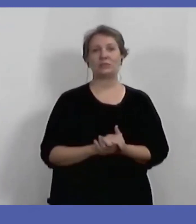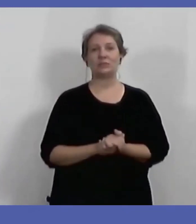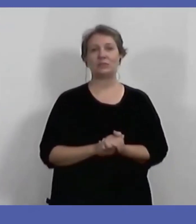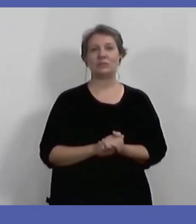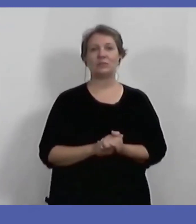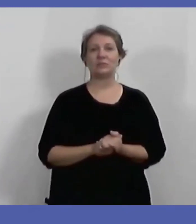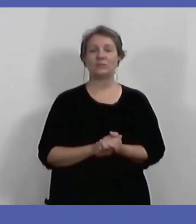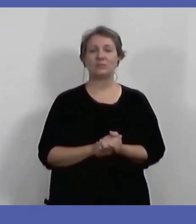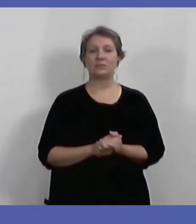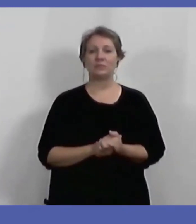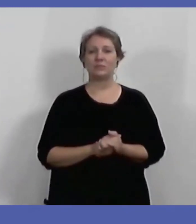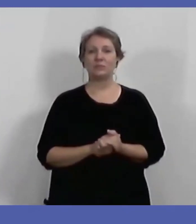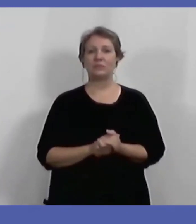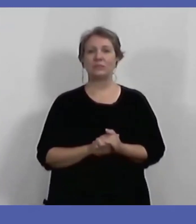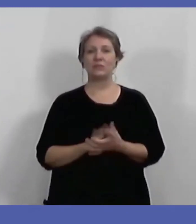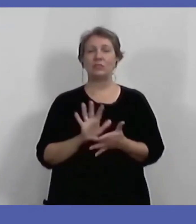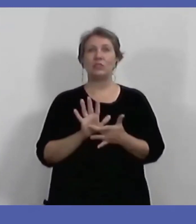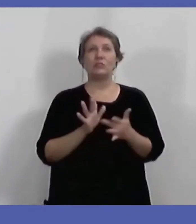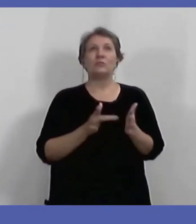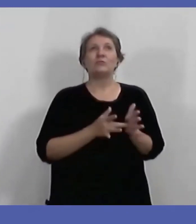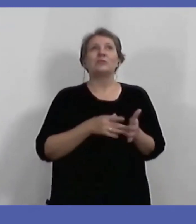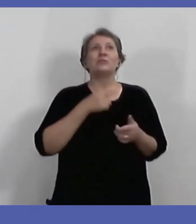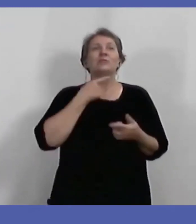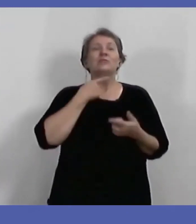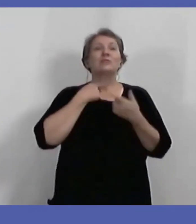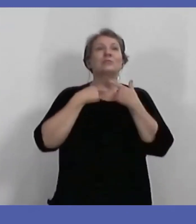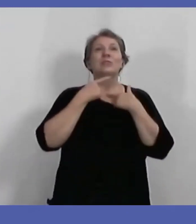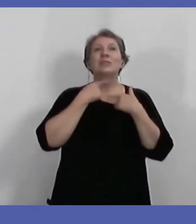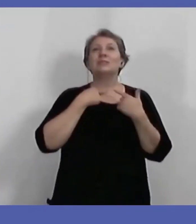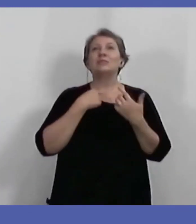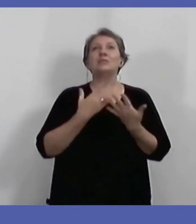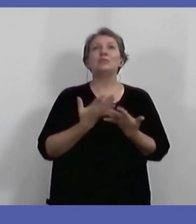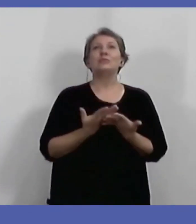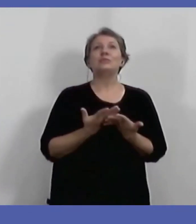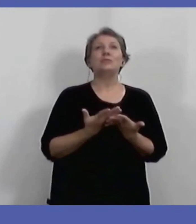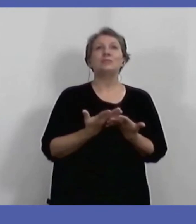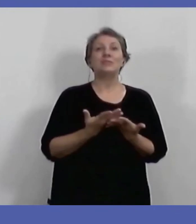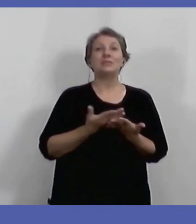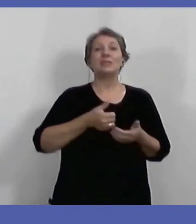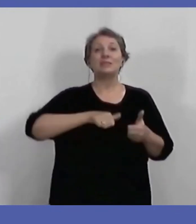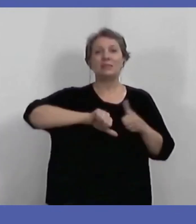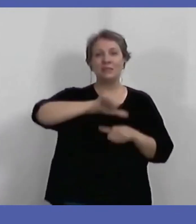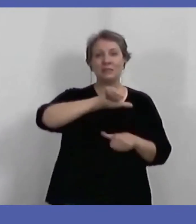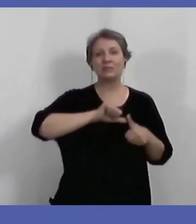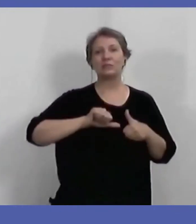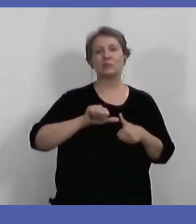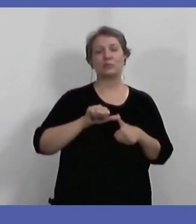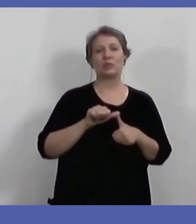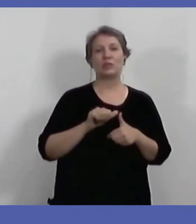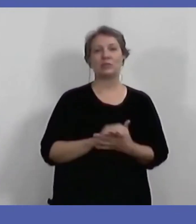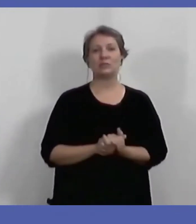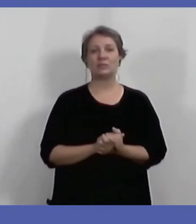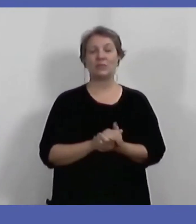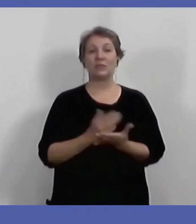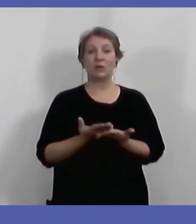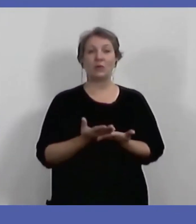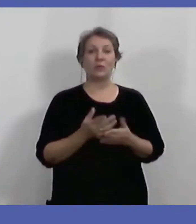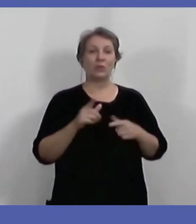ele fosse de outra maneira. Então, em capítulo 12 de